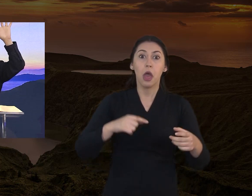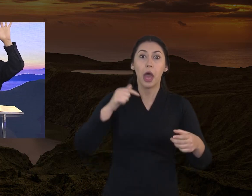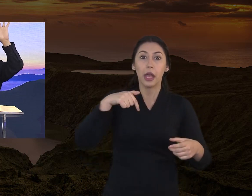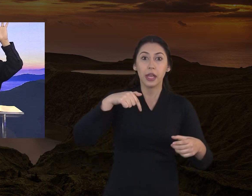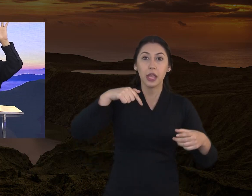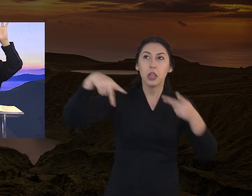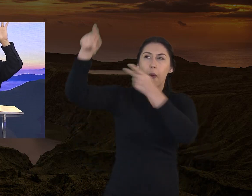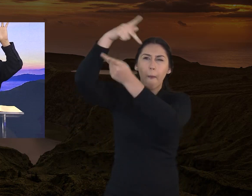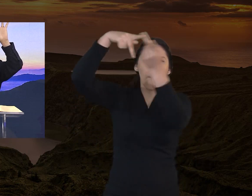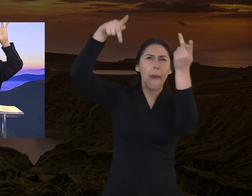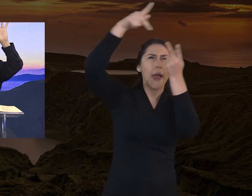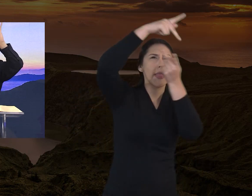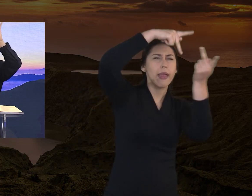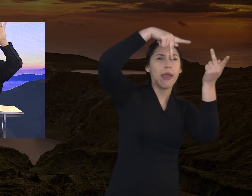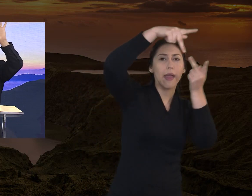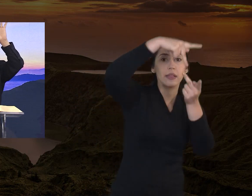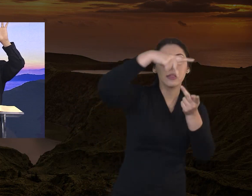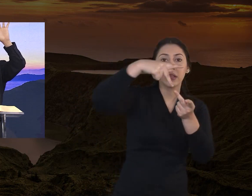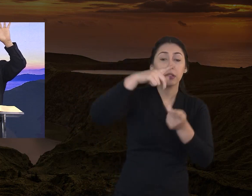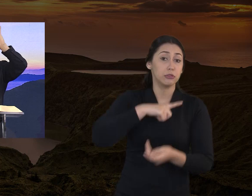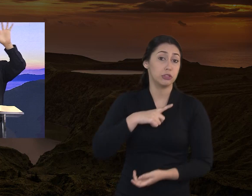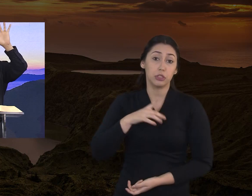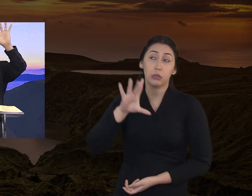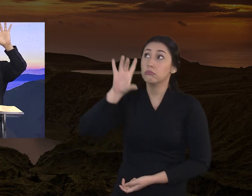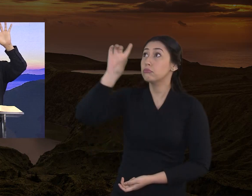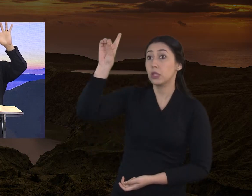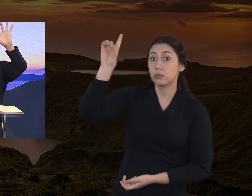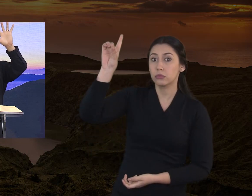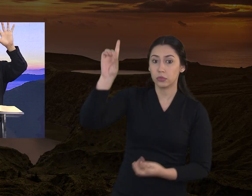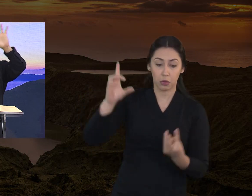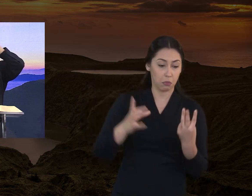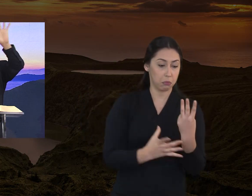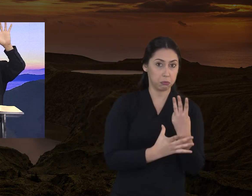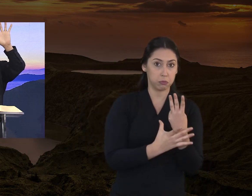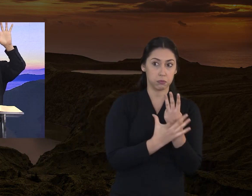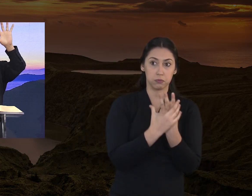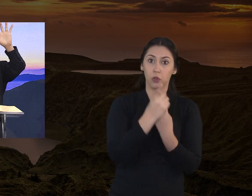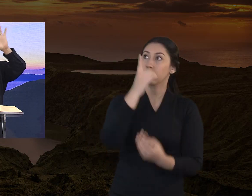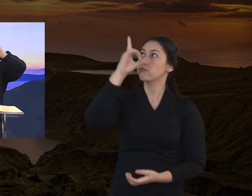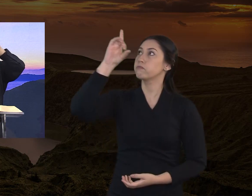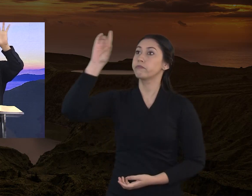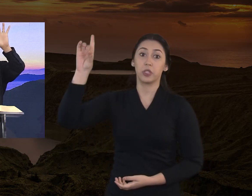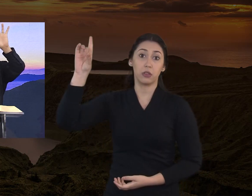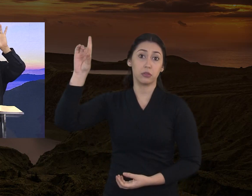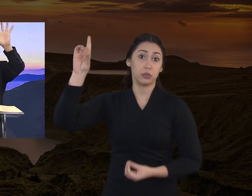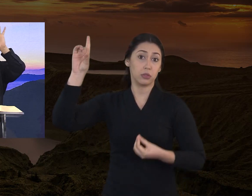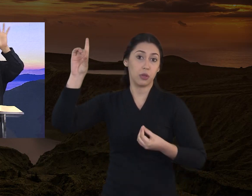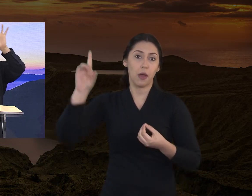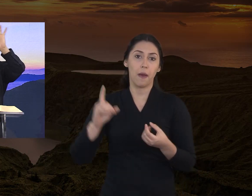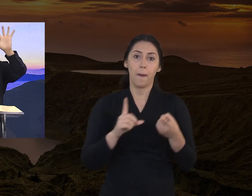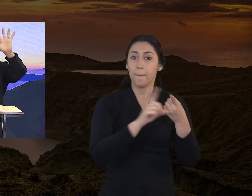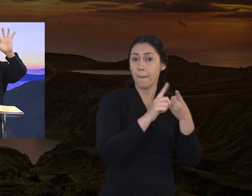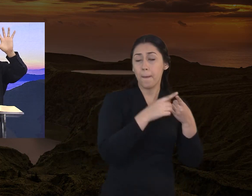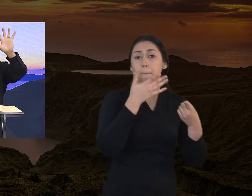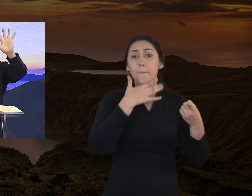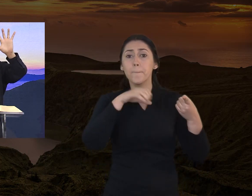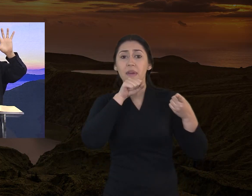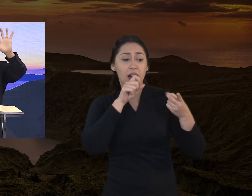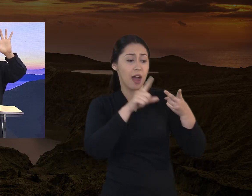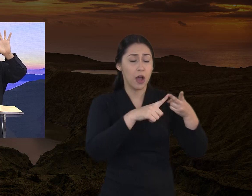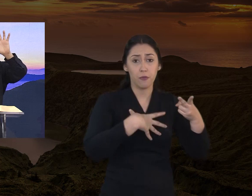só Deus. O Deus, na sua trindade, convivia de uma maneira perfeita, o Pai, o Filho e o Espírito